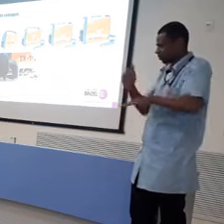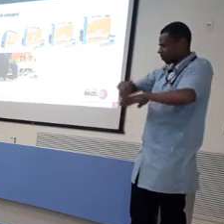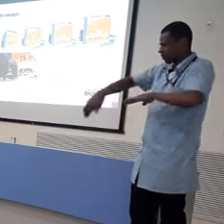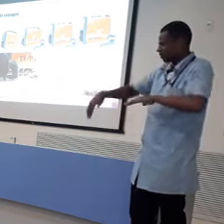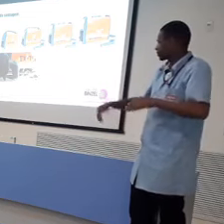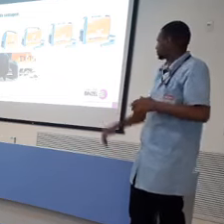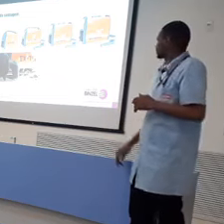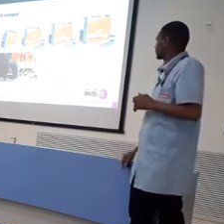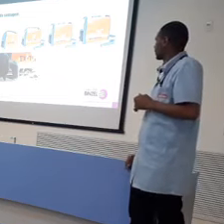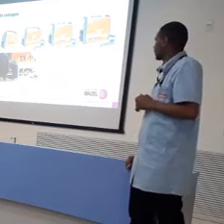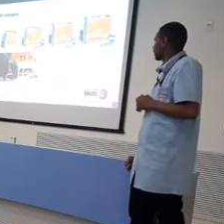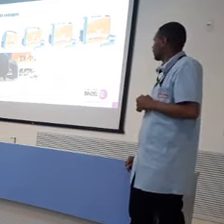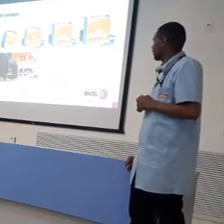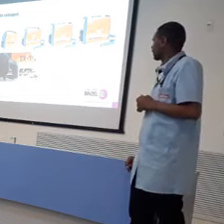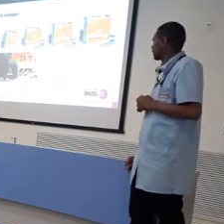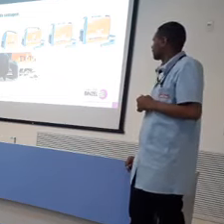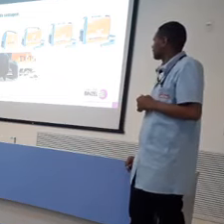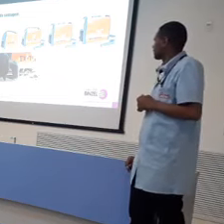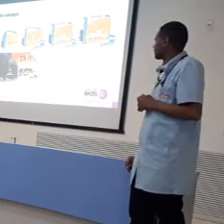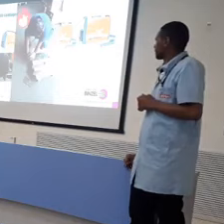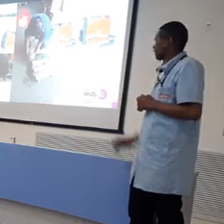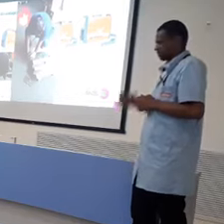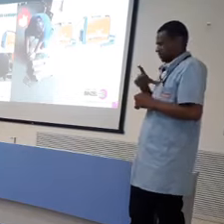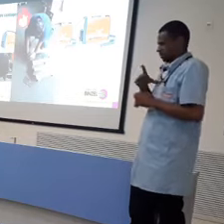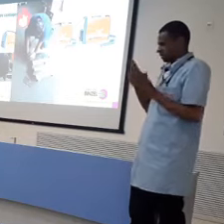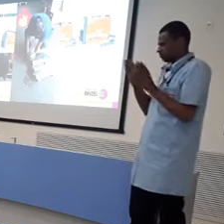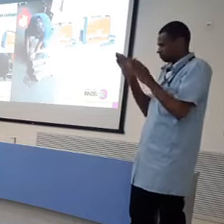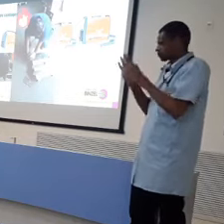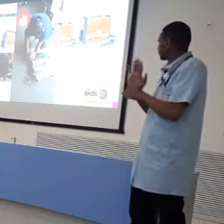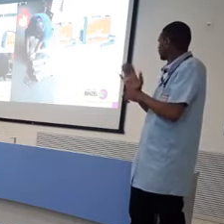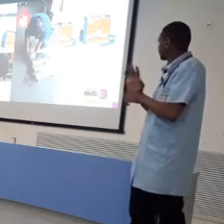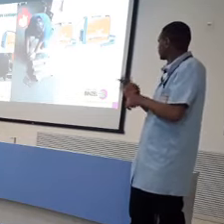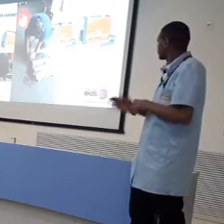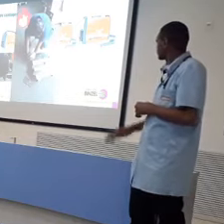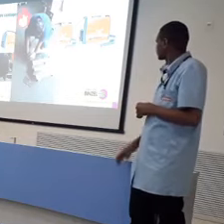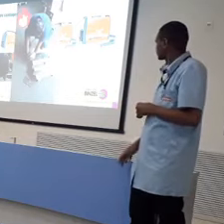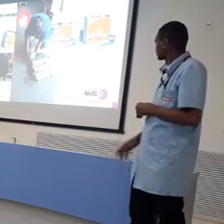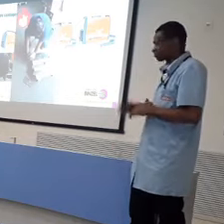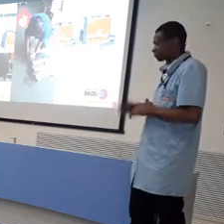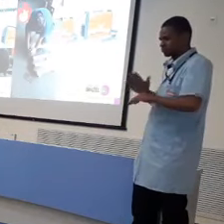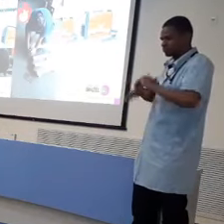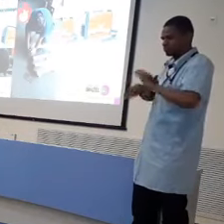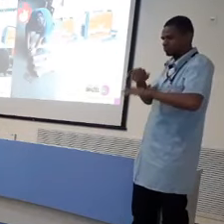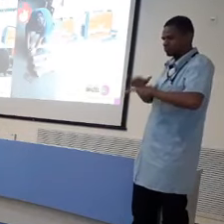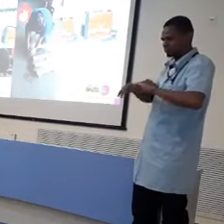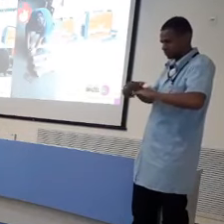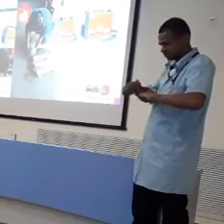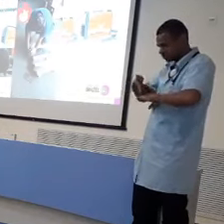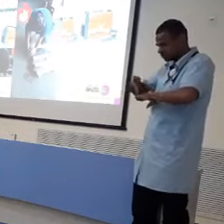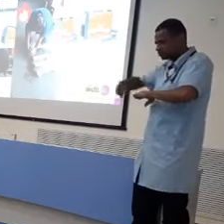E bem tranquilo de trabalhar. Aqui tem um vídeo, pessoal, só para vocês verem que é fácil.